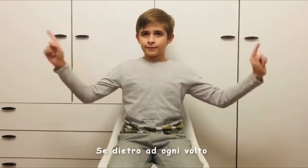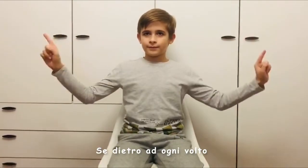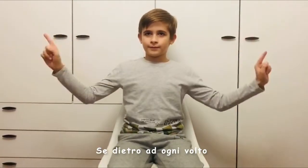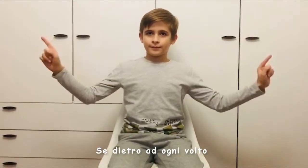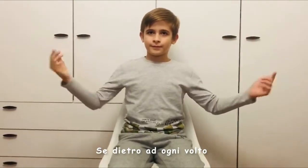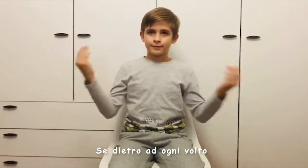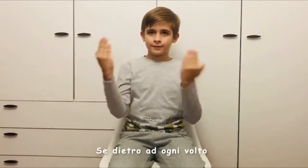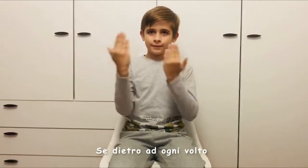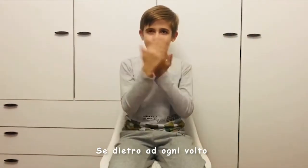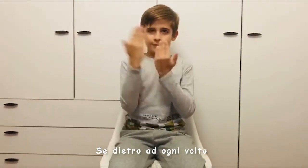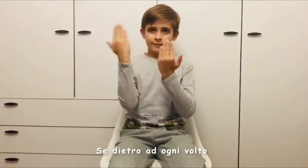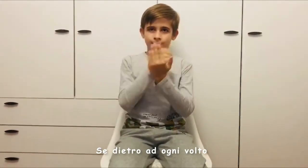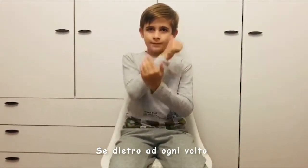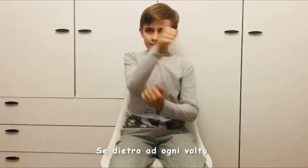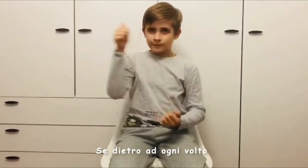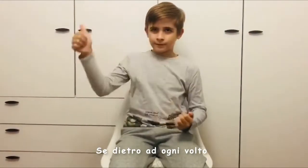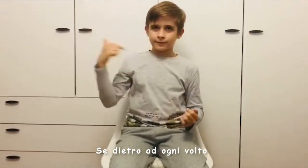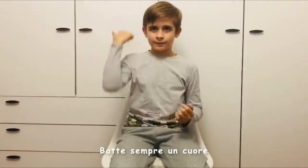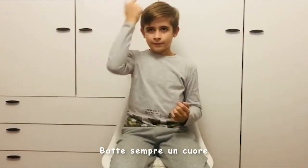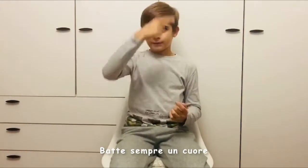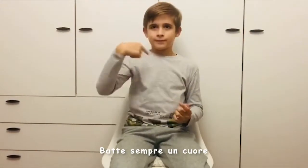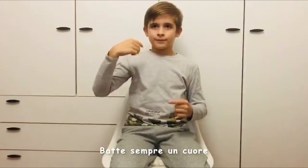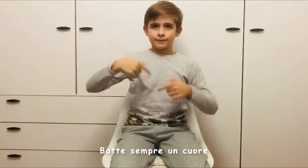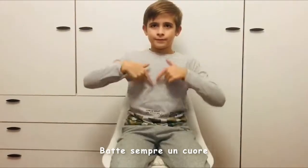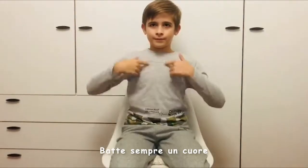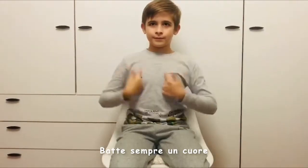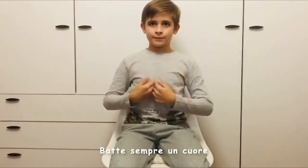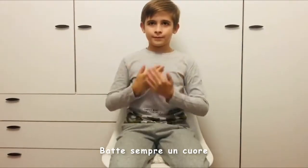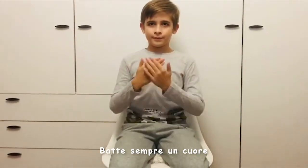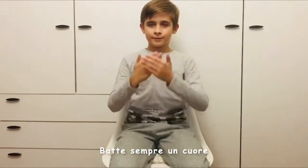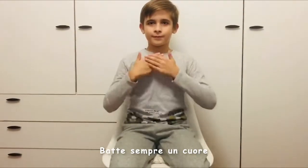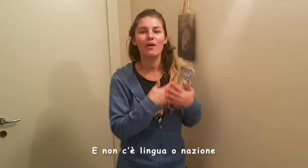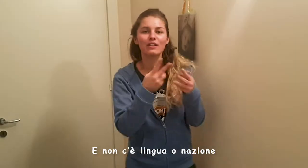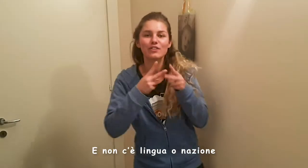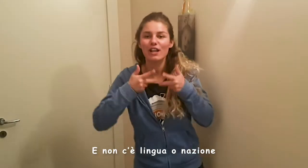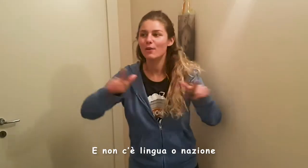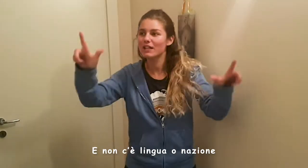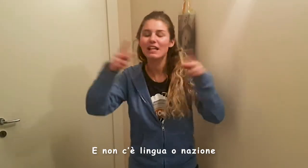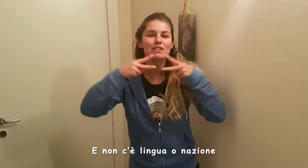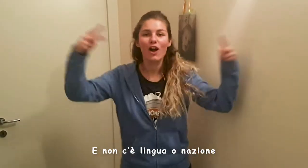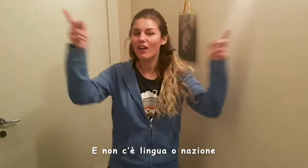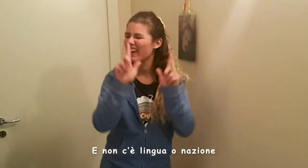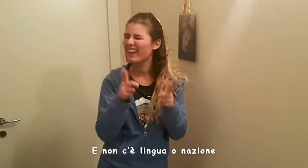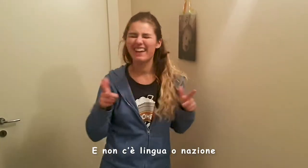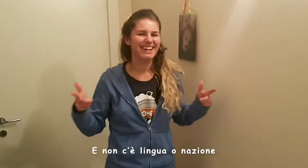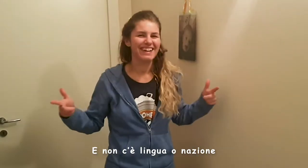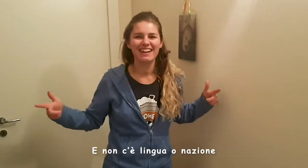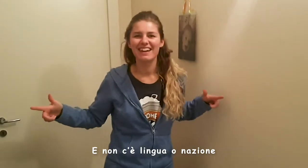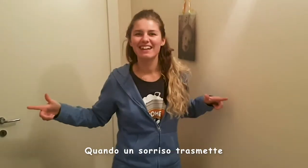Se dietro ad ogni volto batte sempre un cuore, non c'è lingua nazione quando